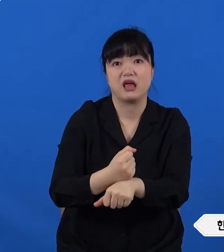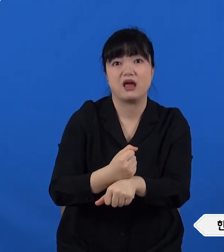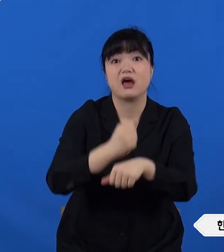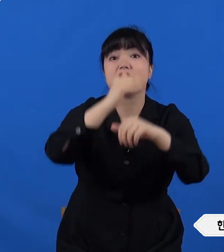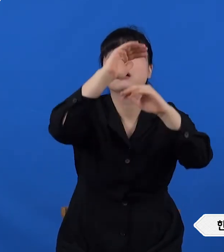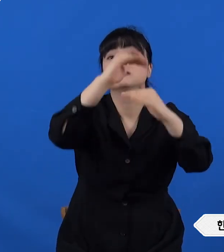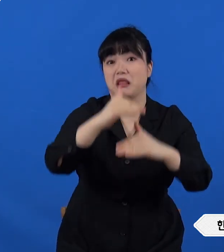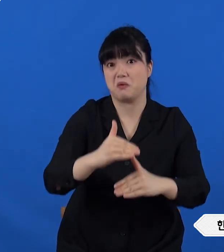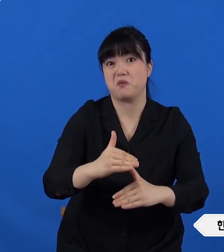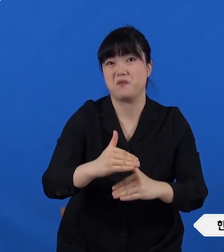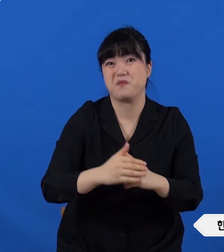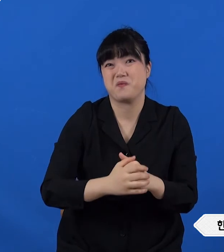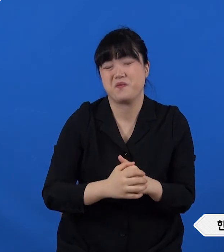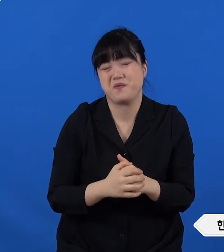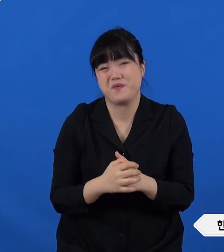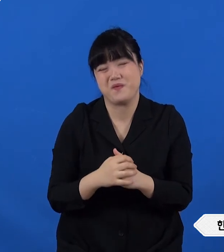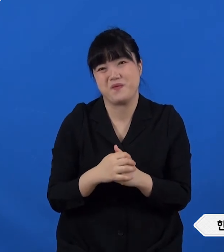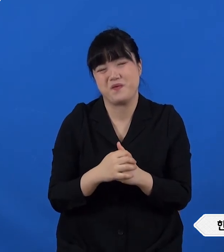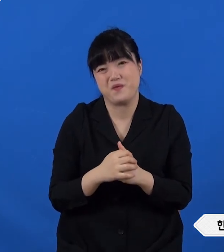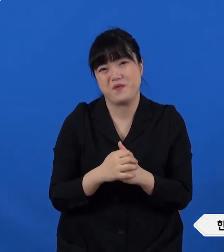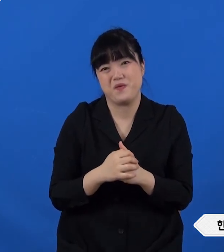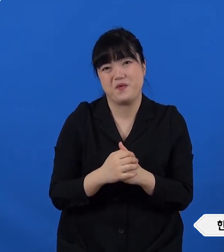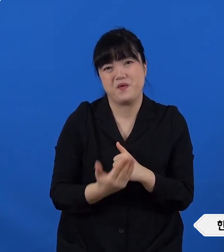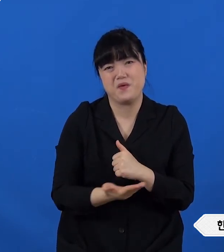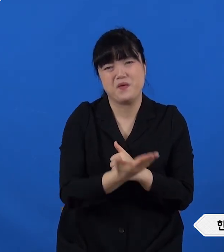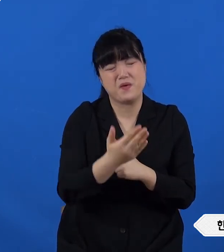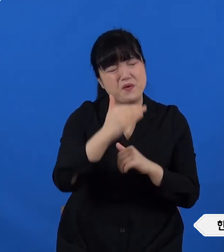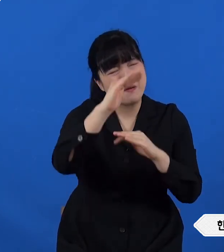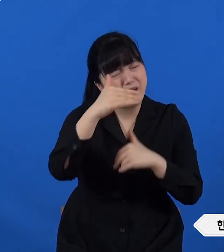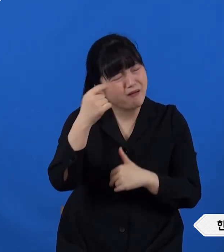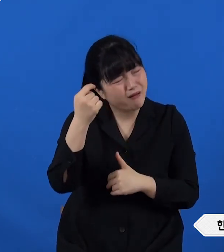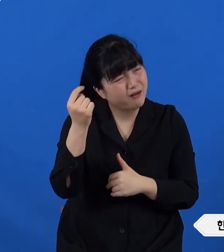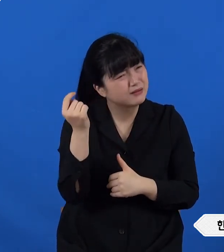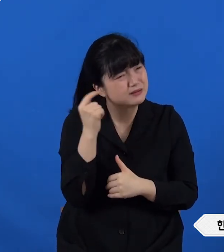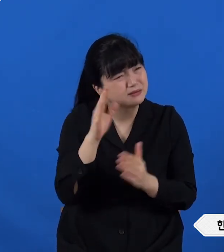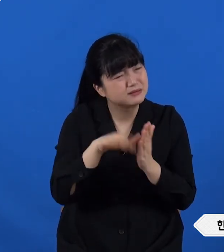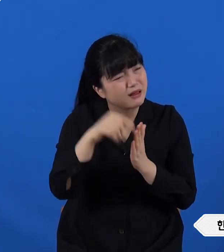오늘의 스토리입니다. 여러분, 무엇을 느끼십니까?